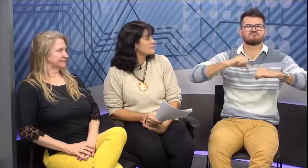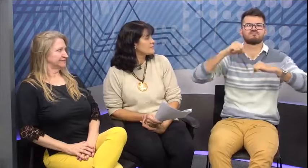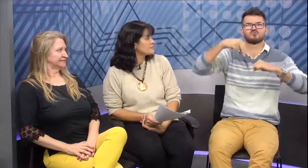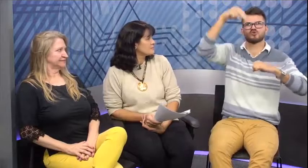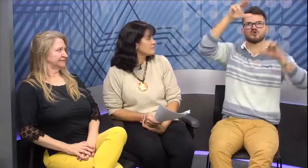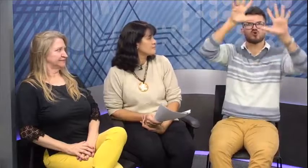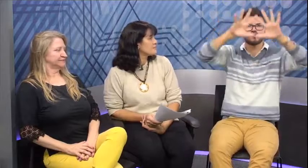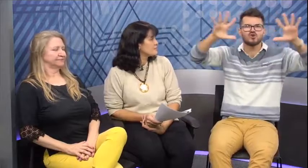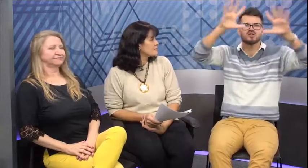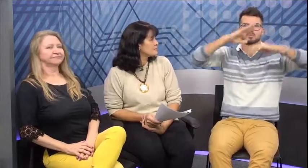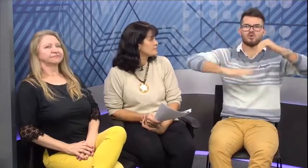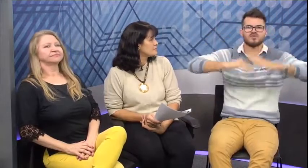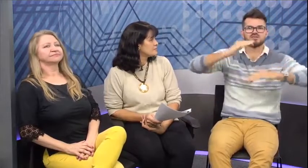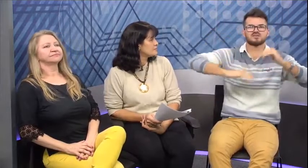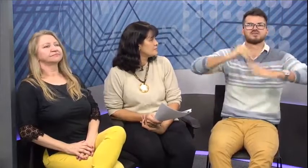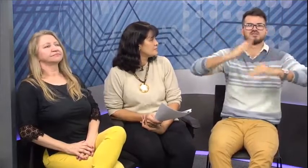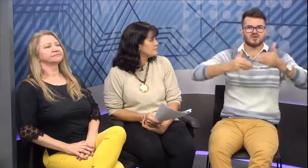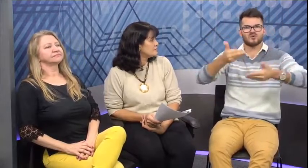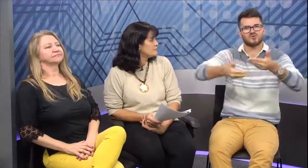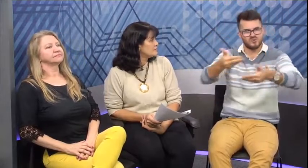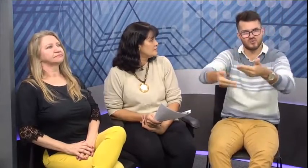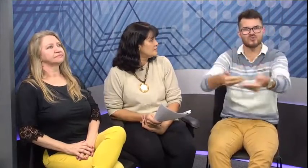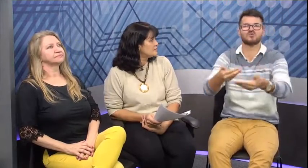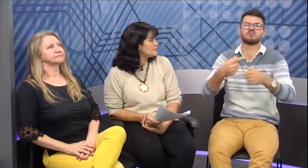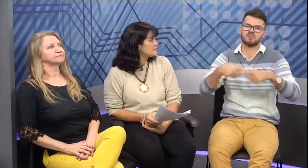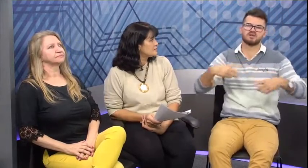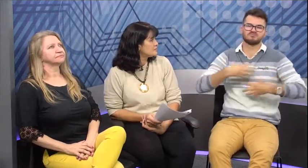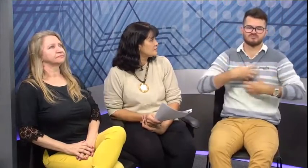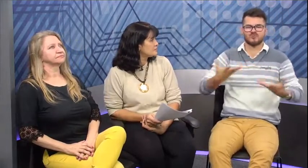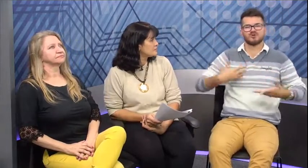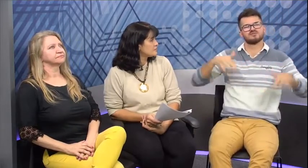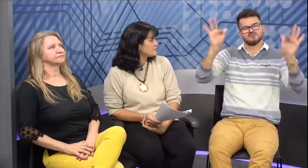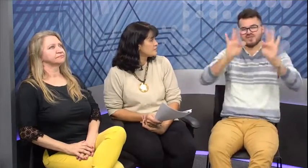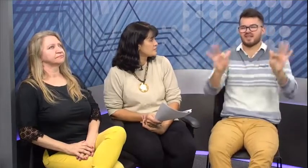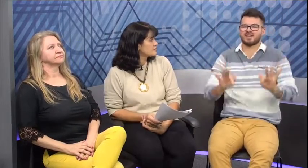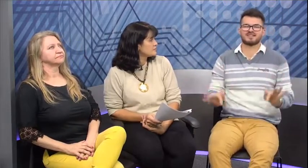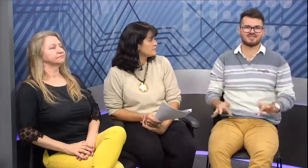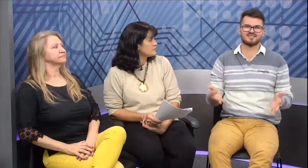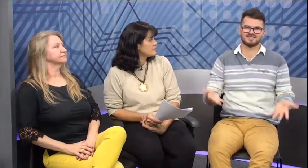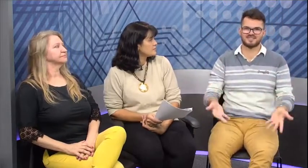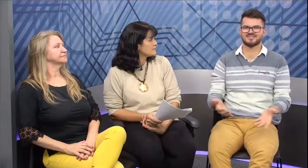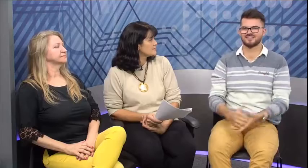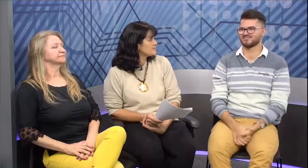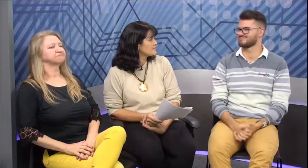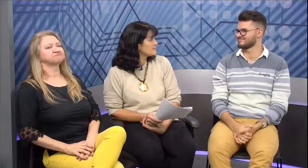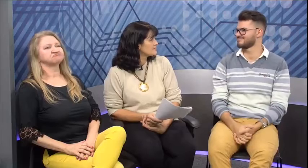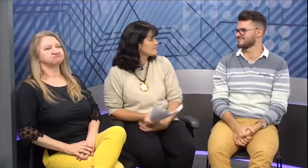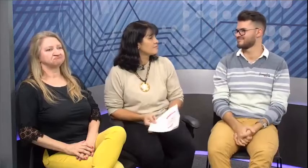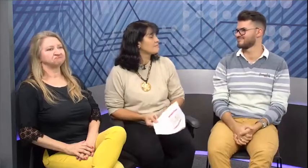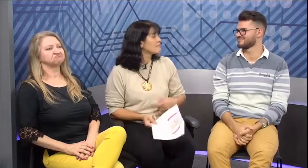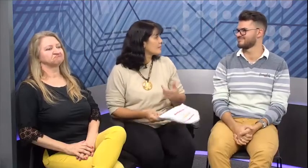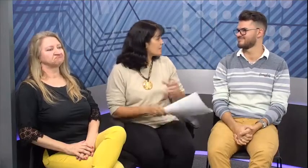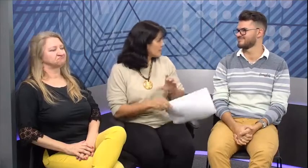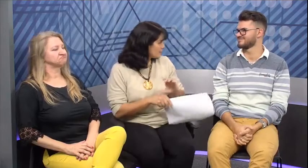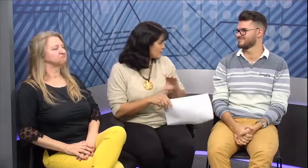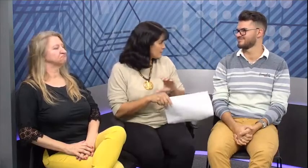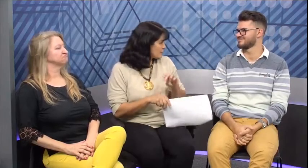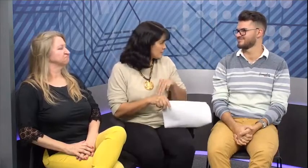para a comunidade surda do Norte, né, para que haja aumento de profissionais na área. E estou muito feliz e realizado. Está fazendo mestrado?